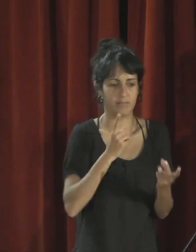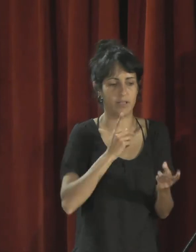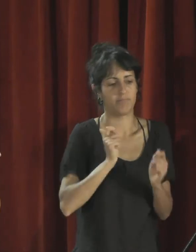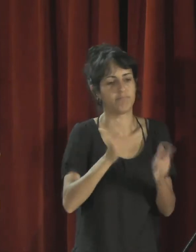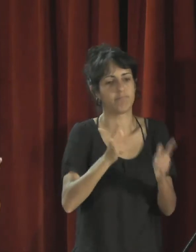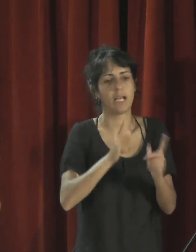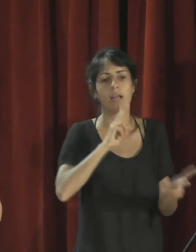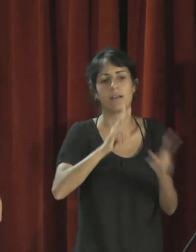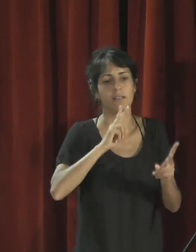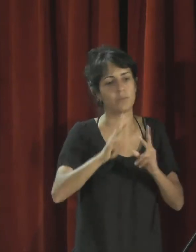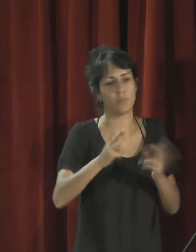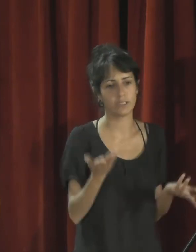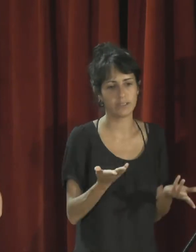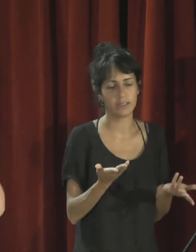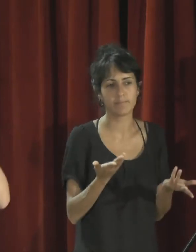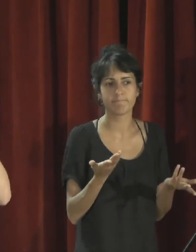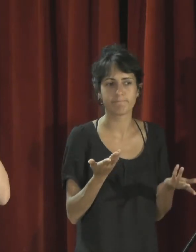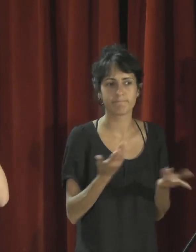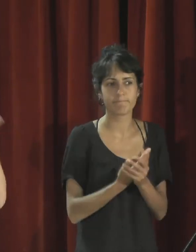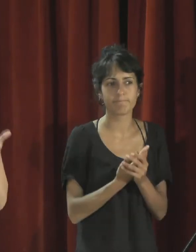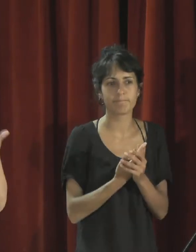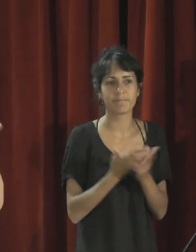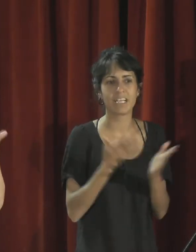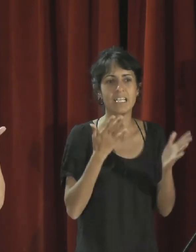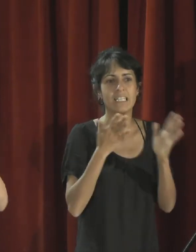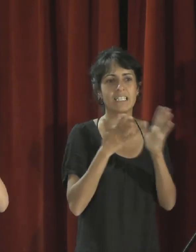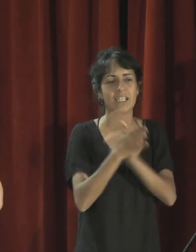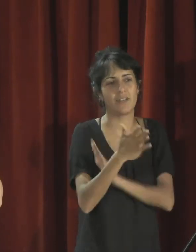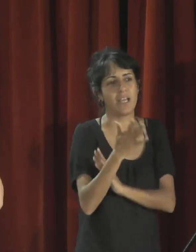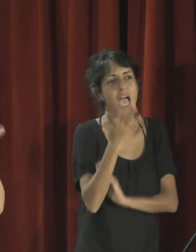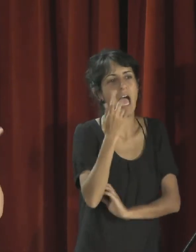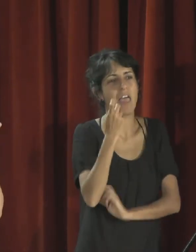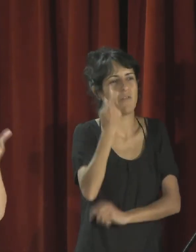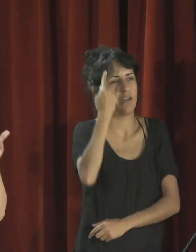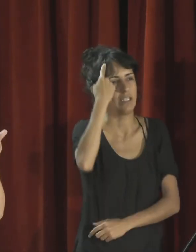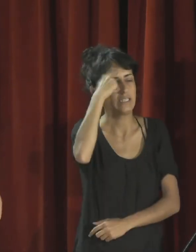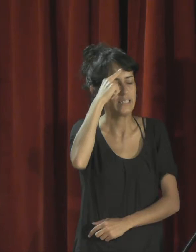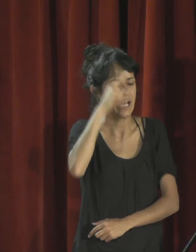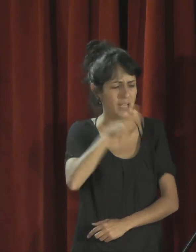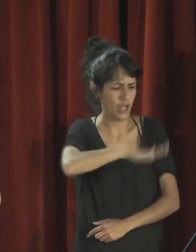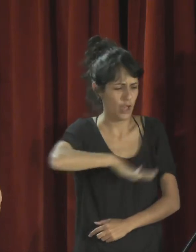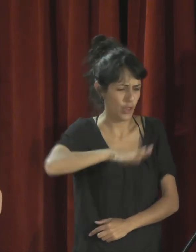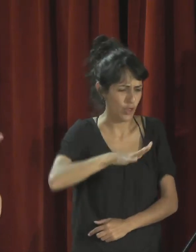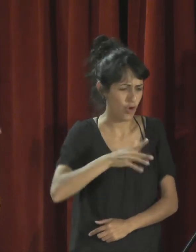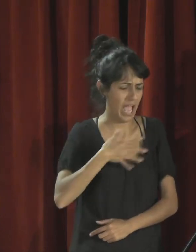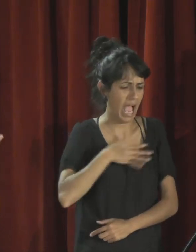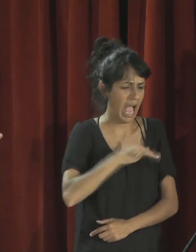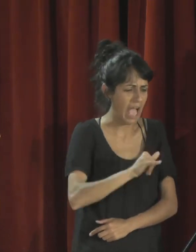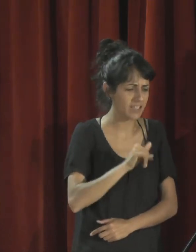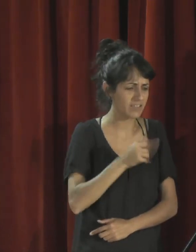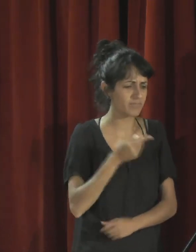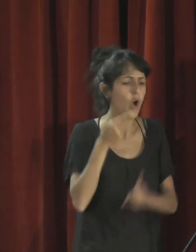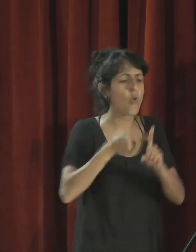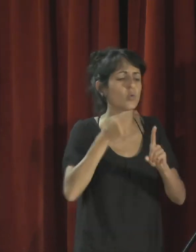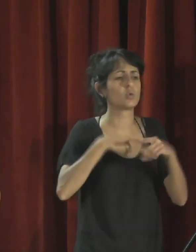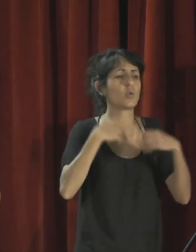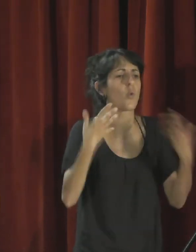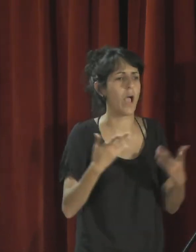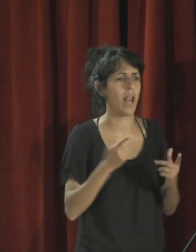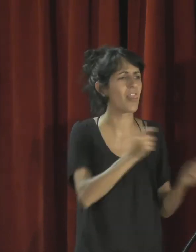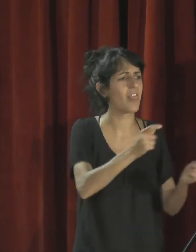territorio quere dicir saber que terras temos, para que as usamos e a quen lles damos, e ese é